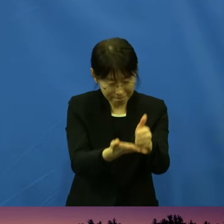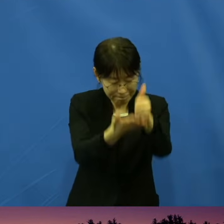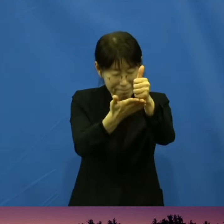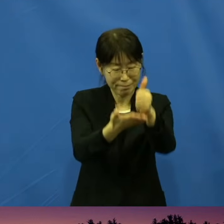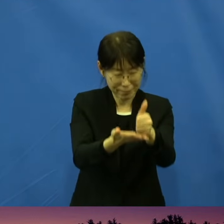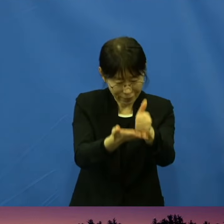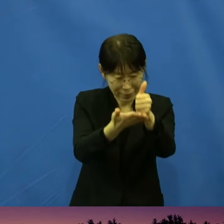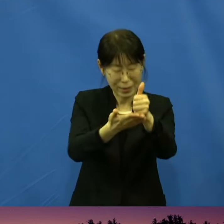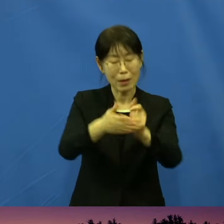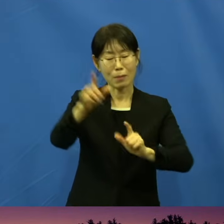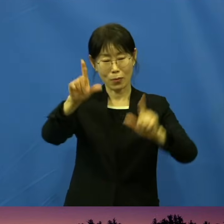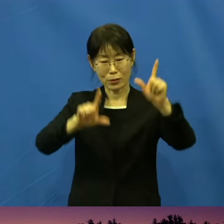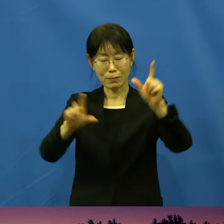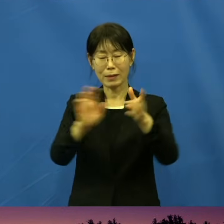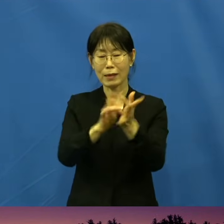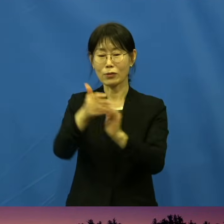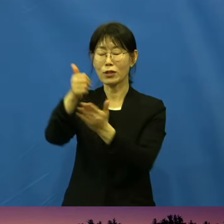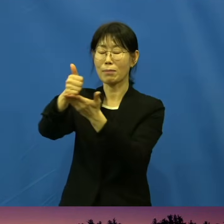거예요.